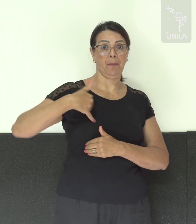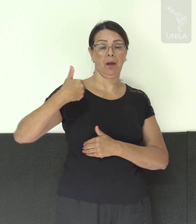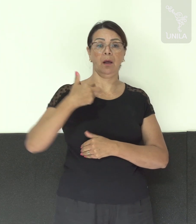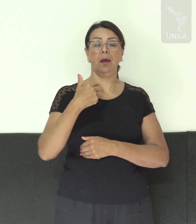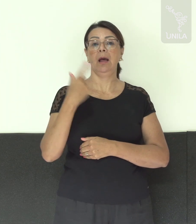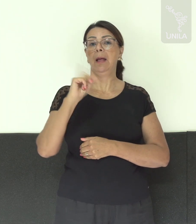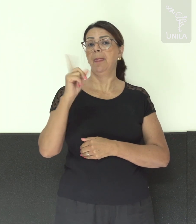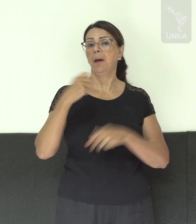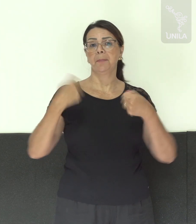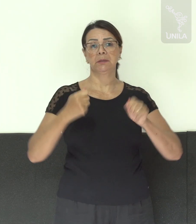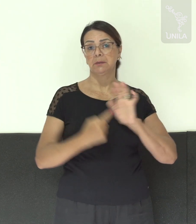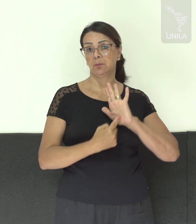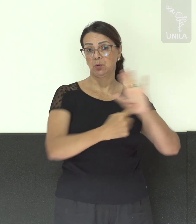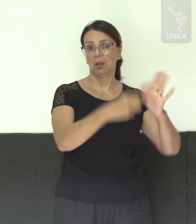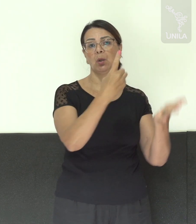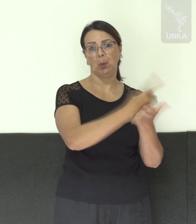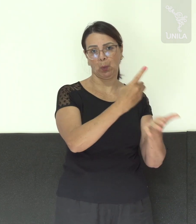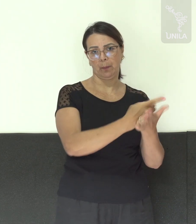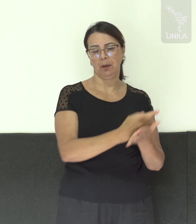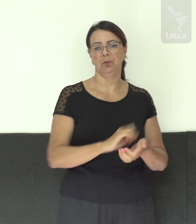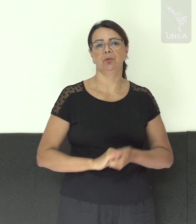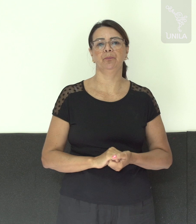da apresentação dos referidos documentos.